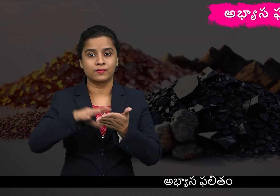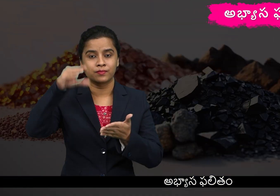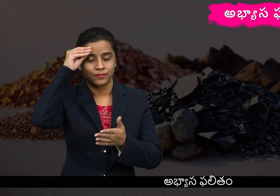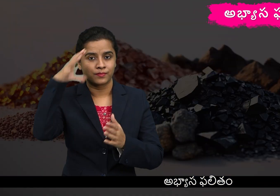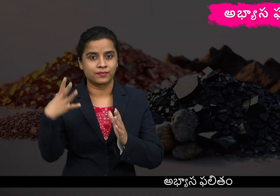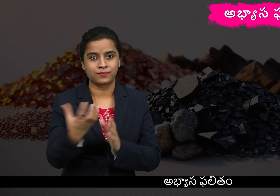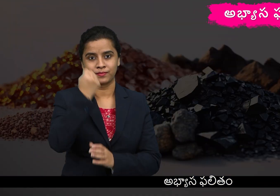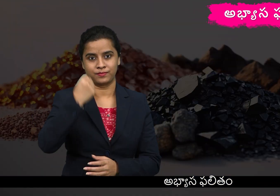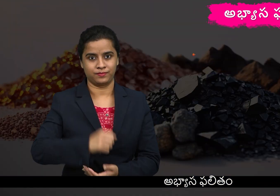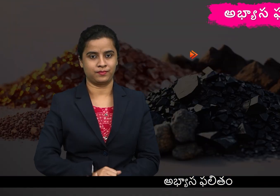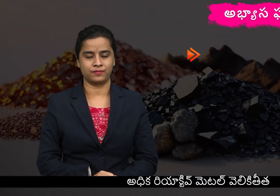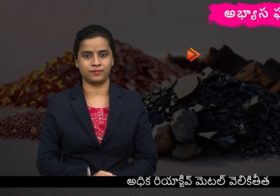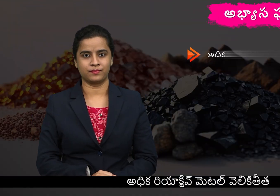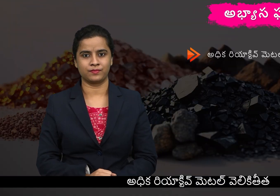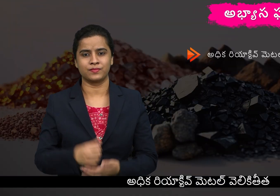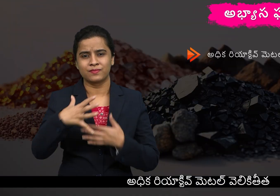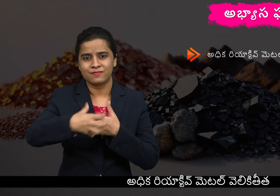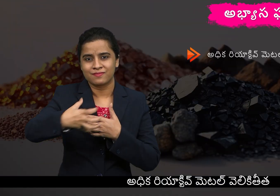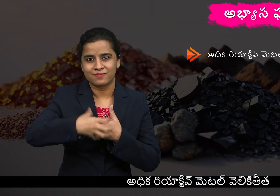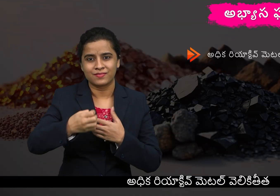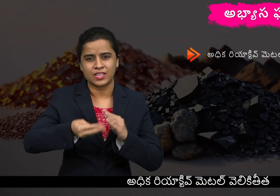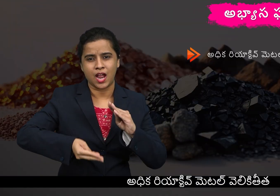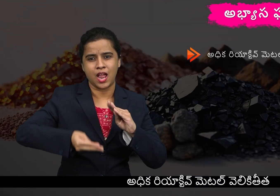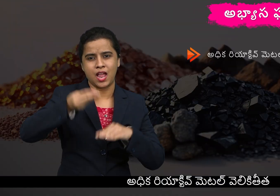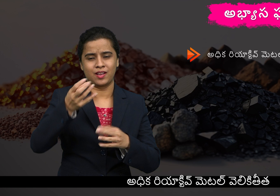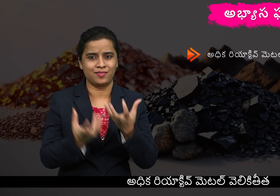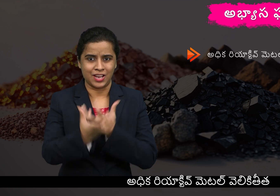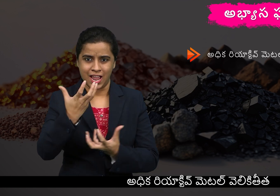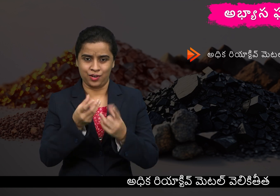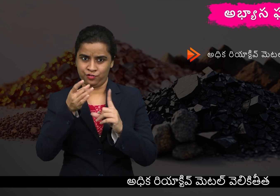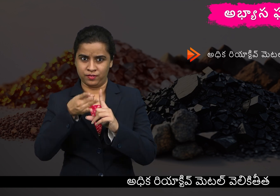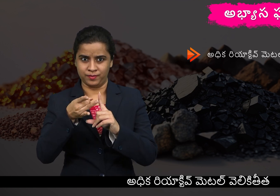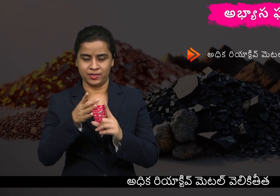అభ్యాస ఫలితం: అధిక రియాక్టివ్ మెటల్ వెలికితీత,